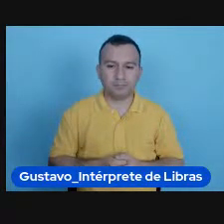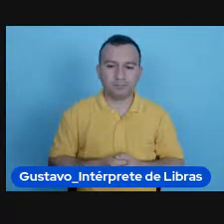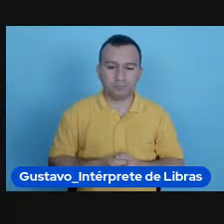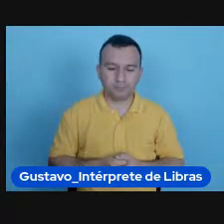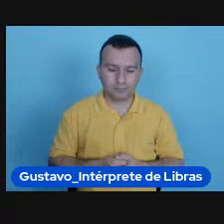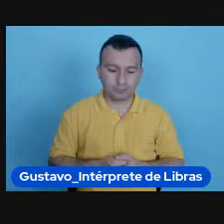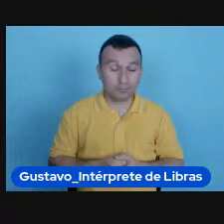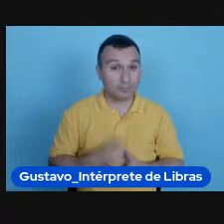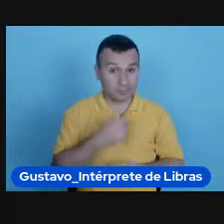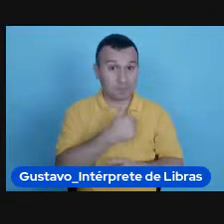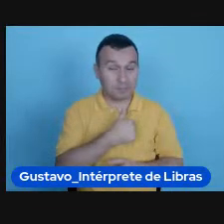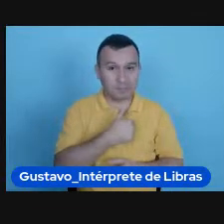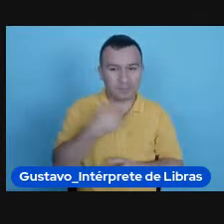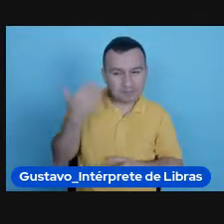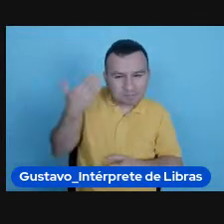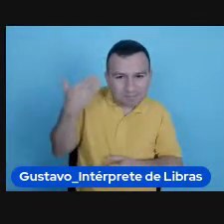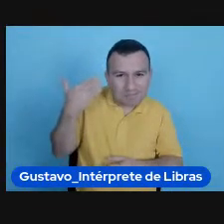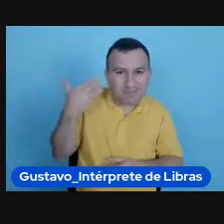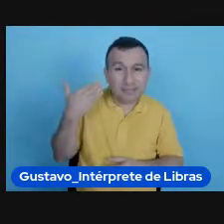Tinha...